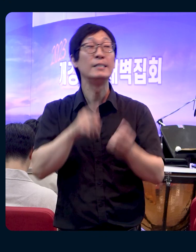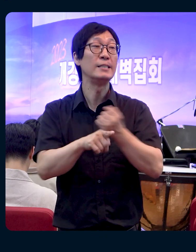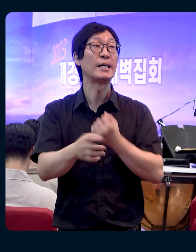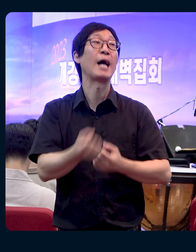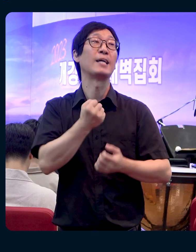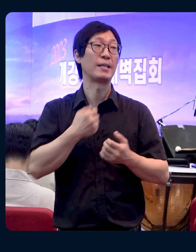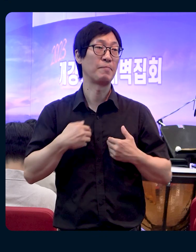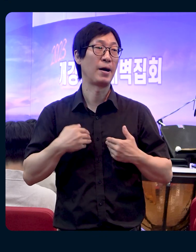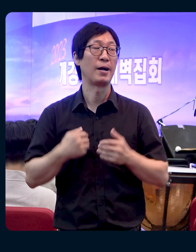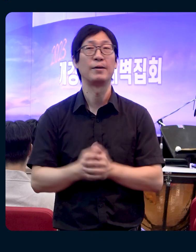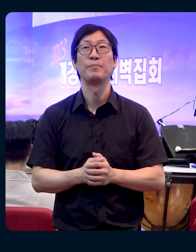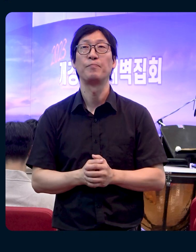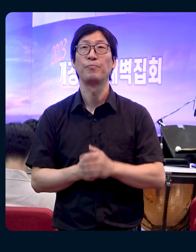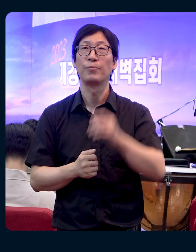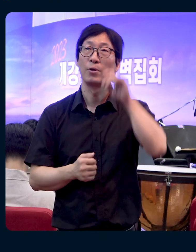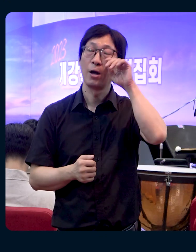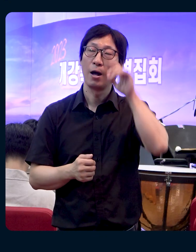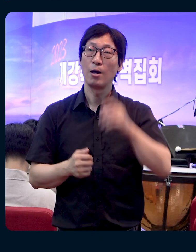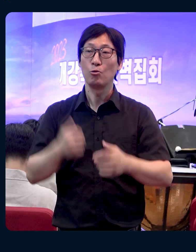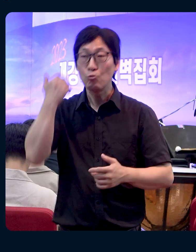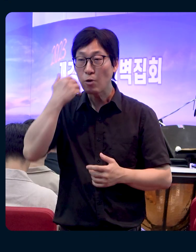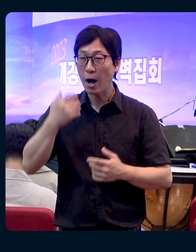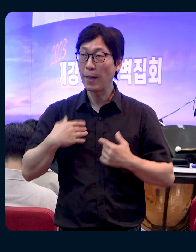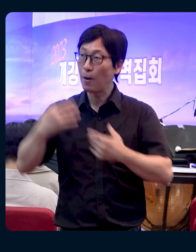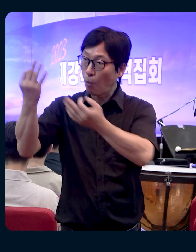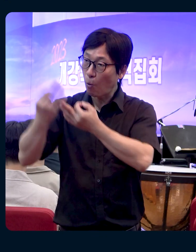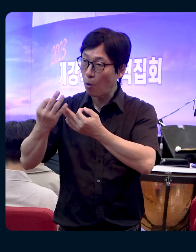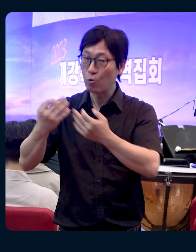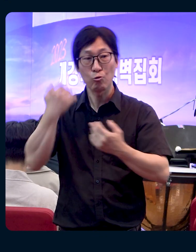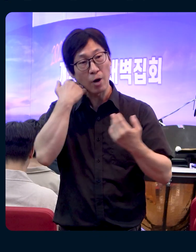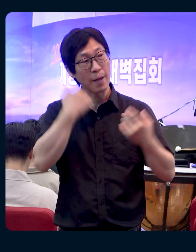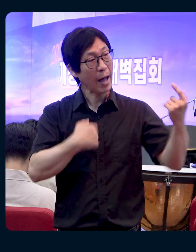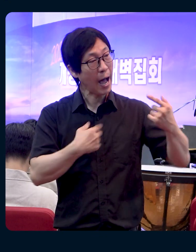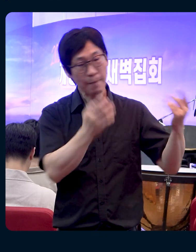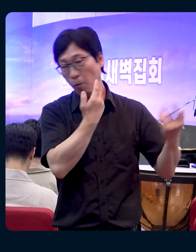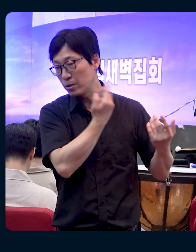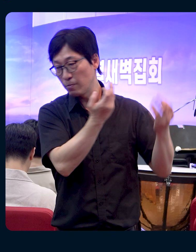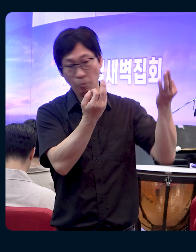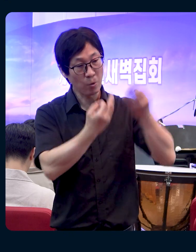누가 보든 안 보든 그는 언제나 주님 앞에 서 있는 사람이기 때문에.